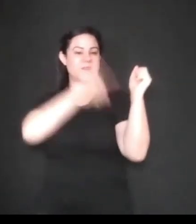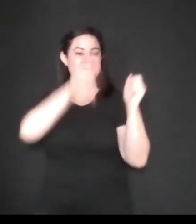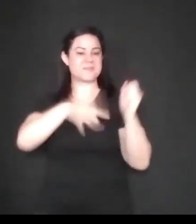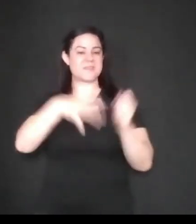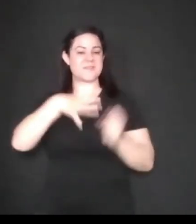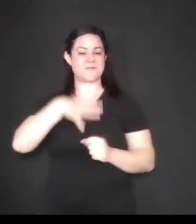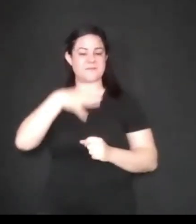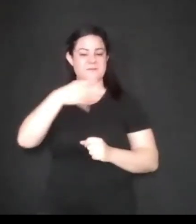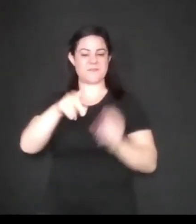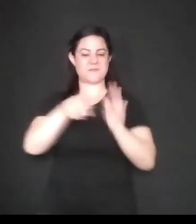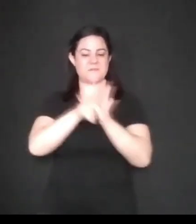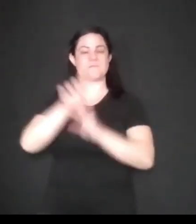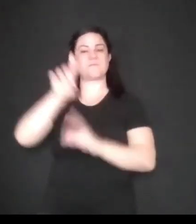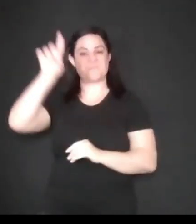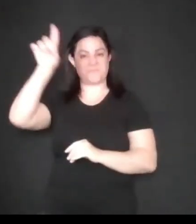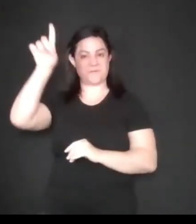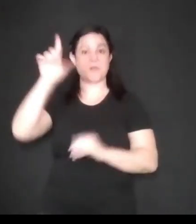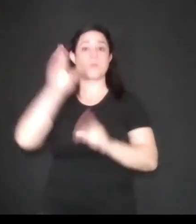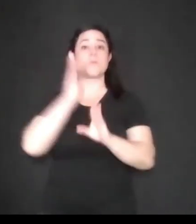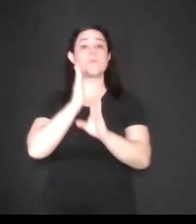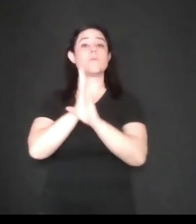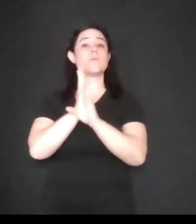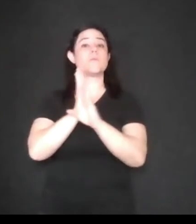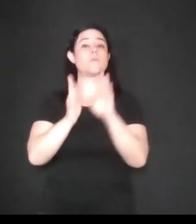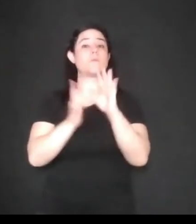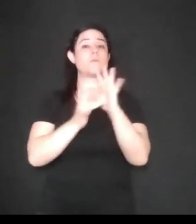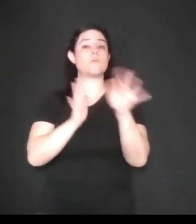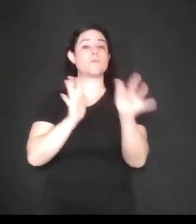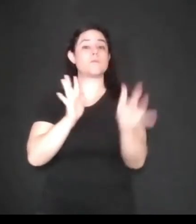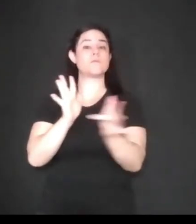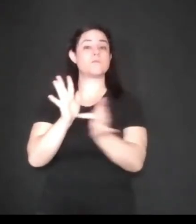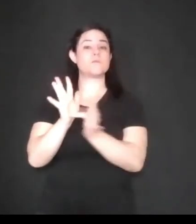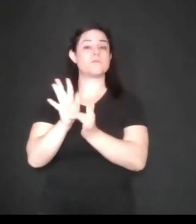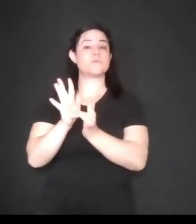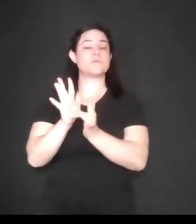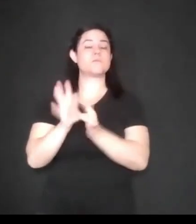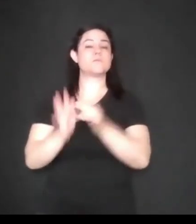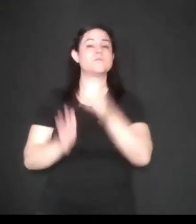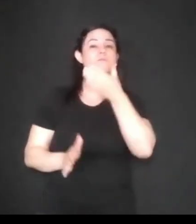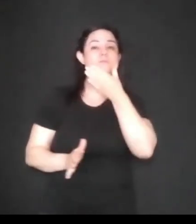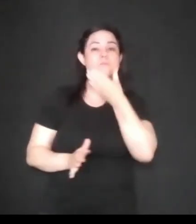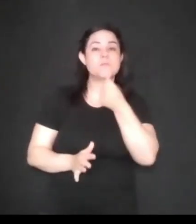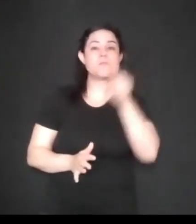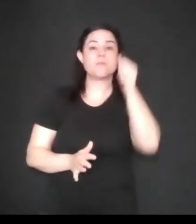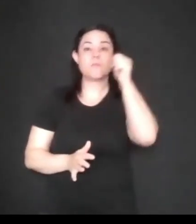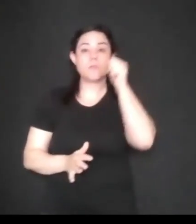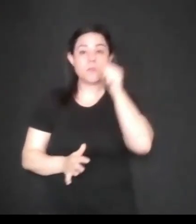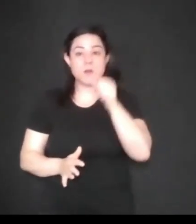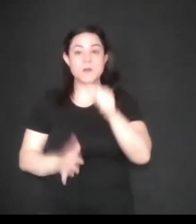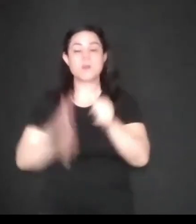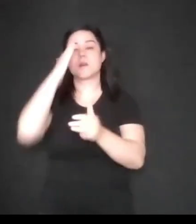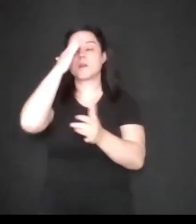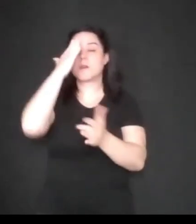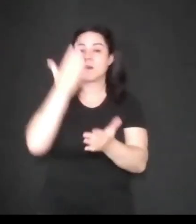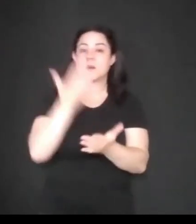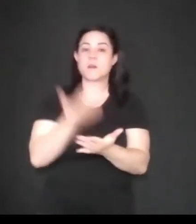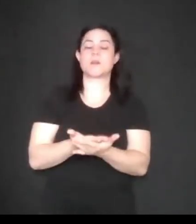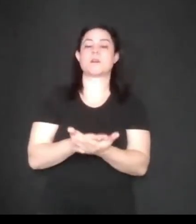de Jesus, o homem e a mulher que crê